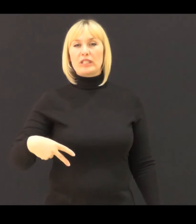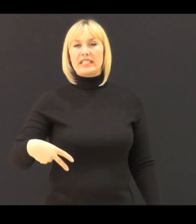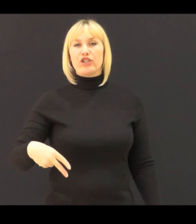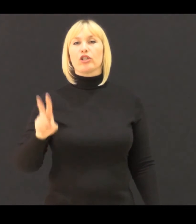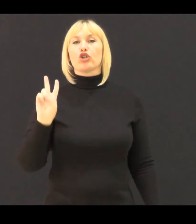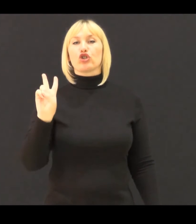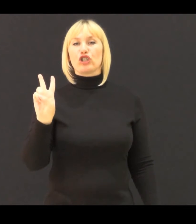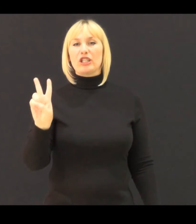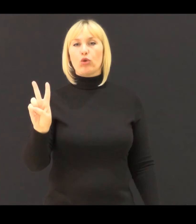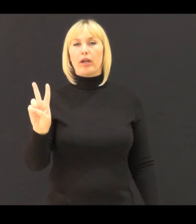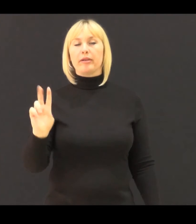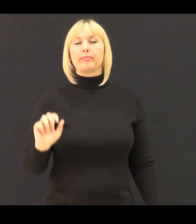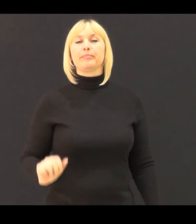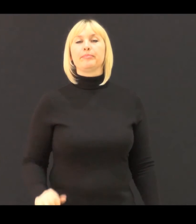Douăzeci și doi.